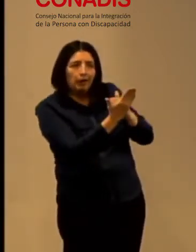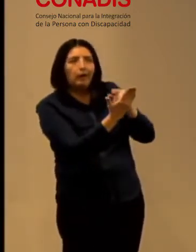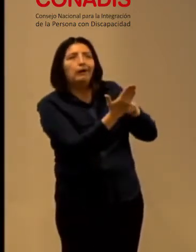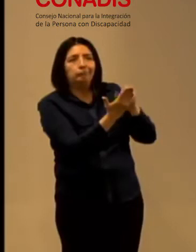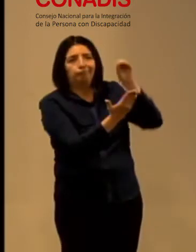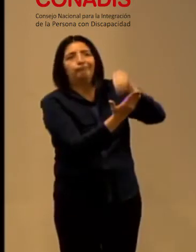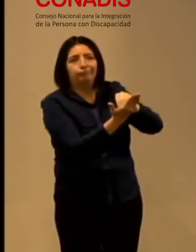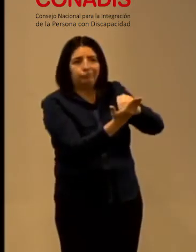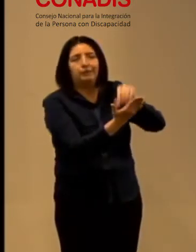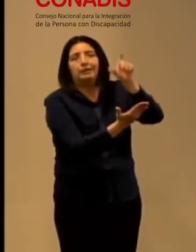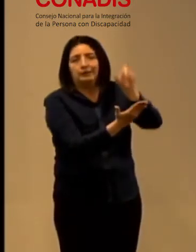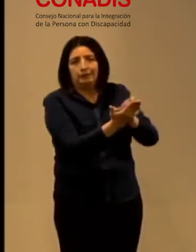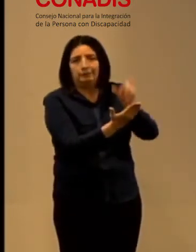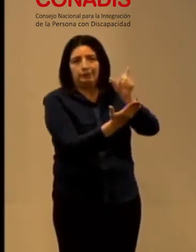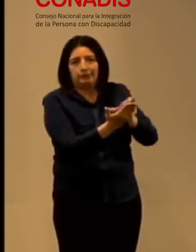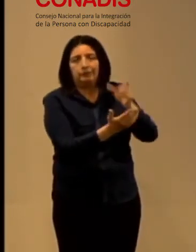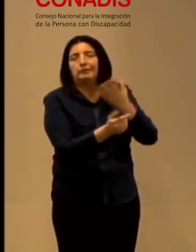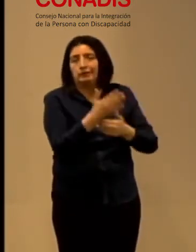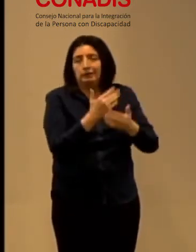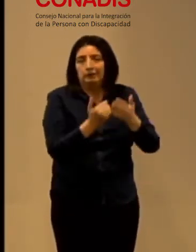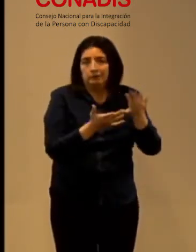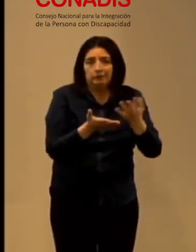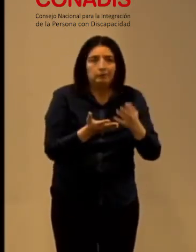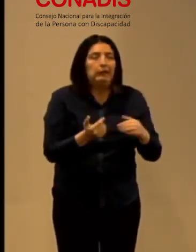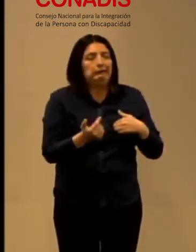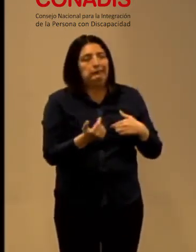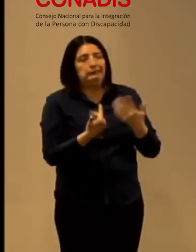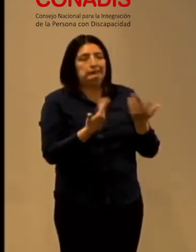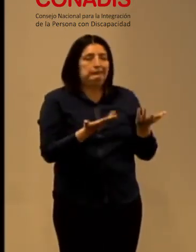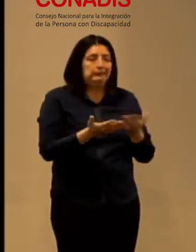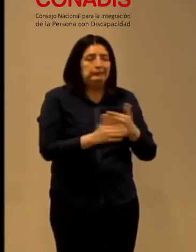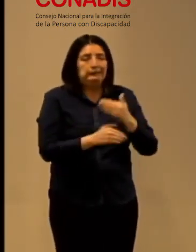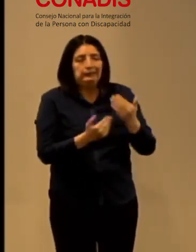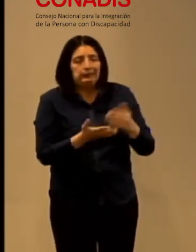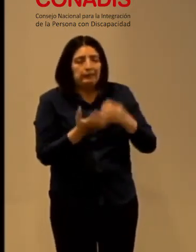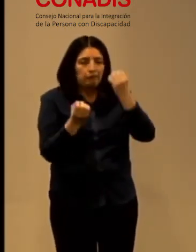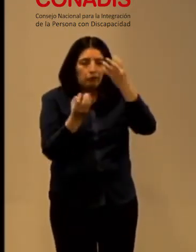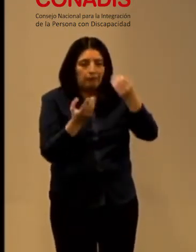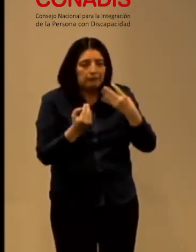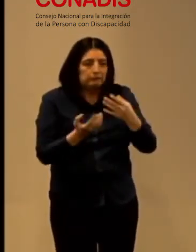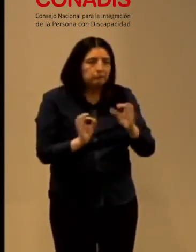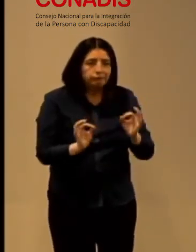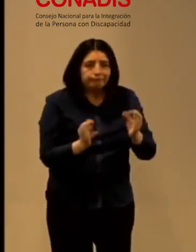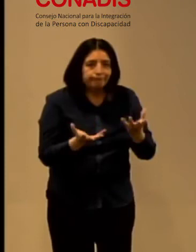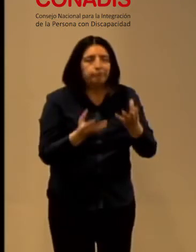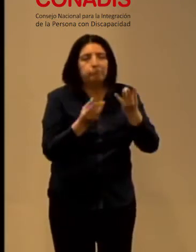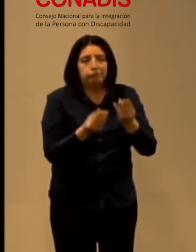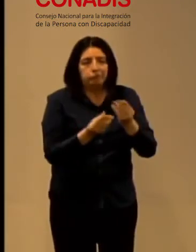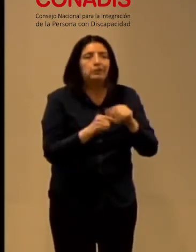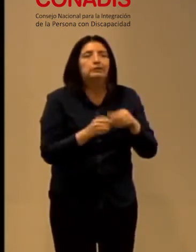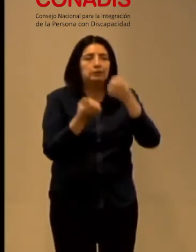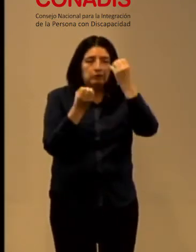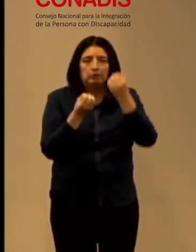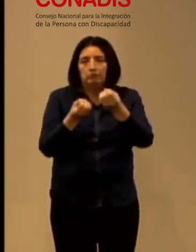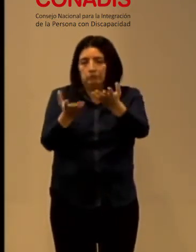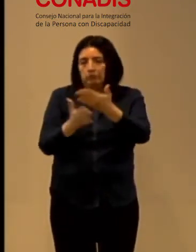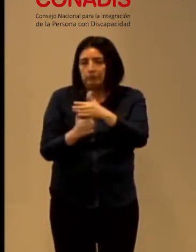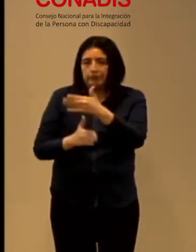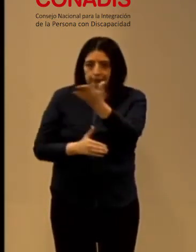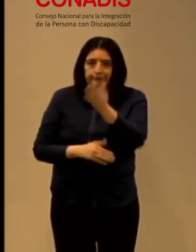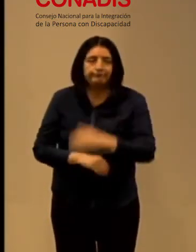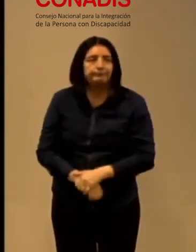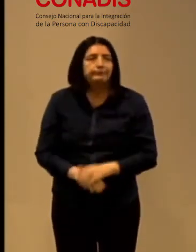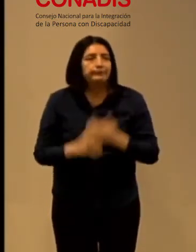a la población, con las limitaciones que tenemos principalmente de información, ¿no? Y esa es la información que quería compartir con